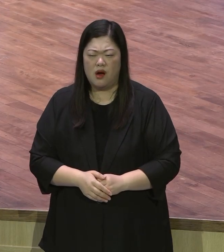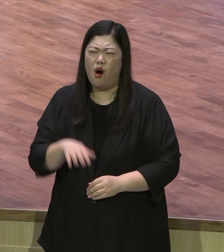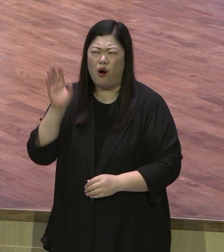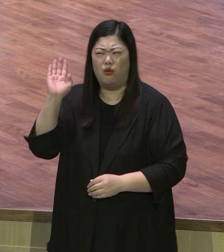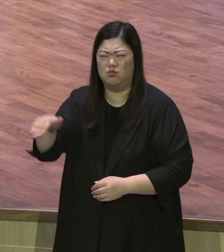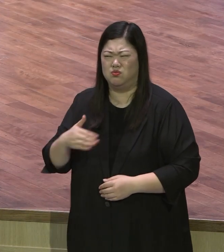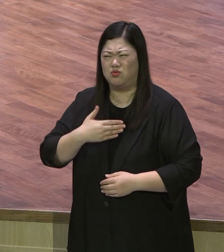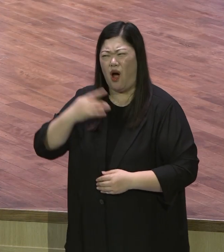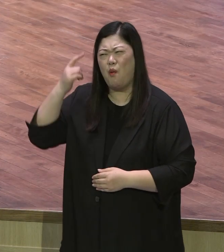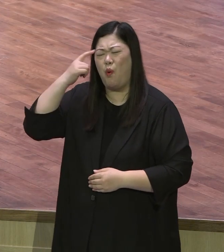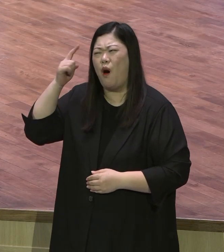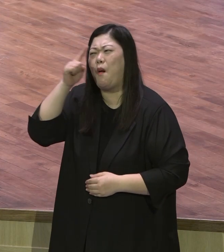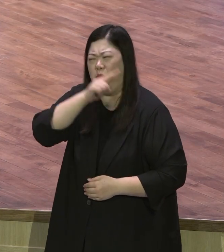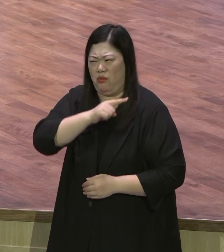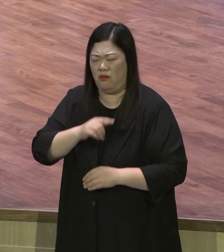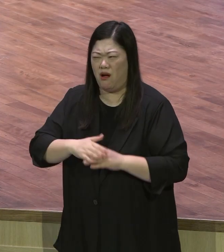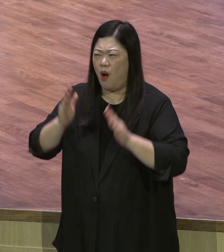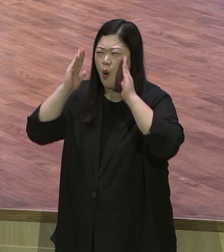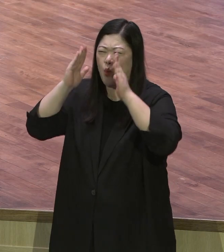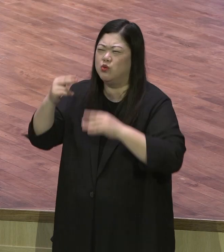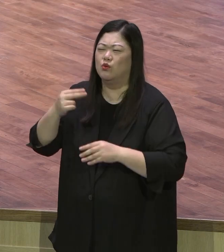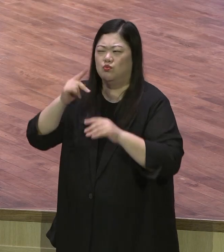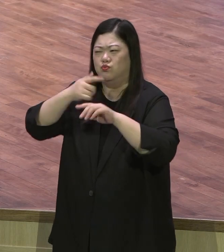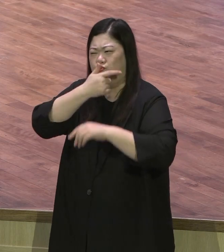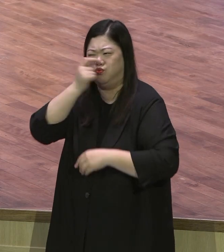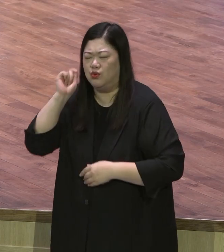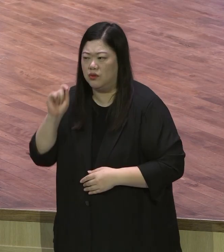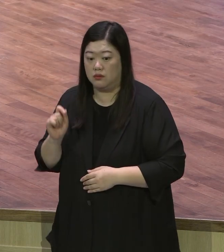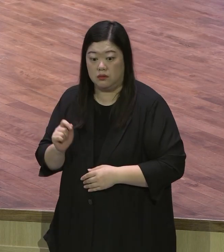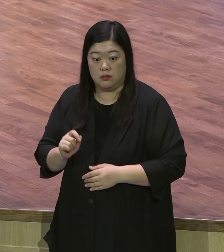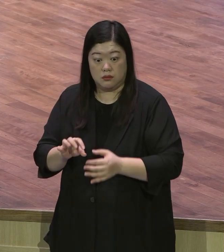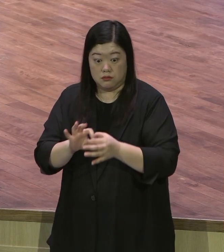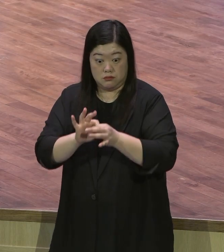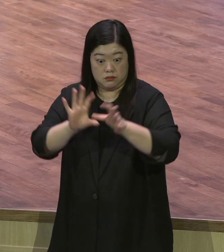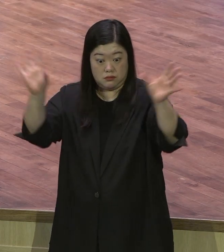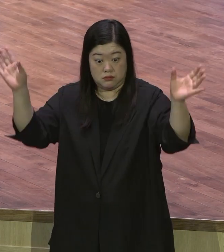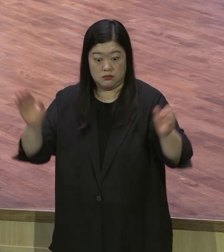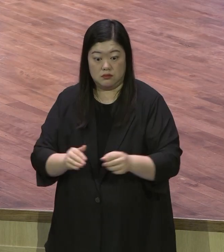없어요. 전부 다 성령이 지혜영이라 새롭게 하신다고요.